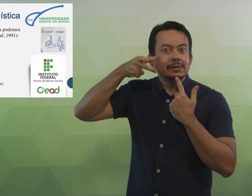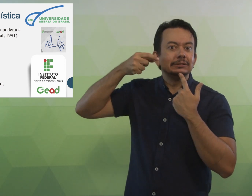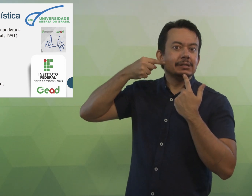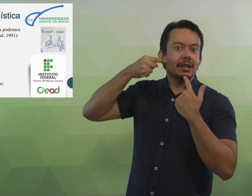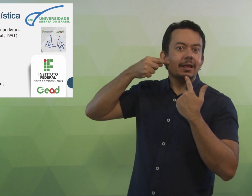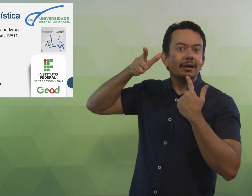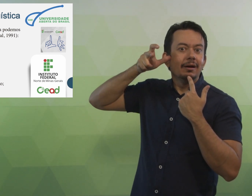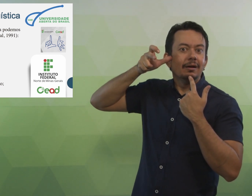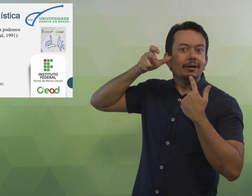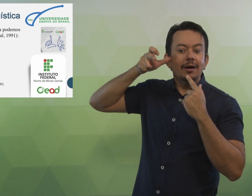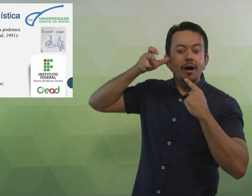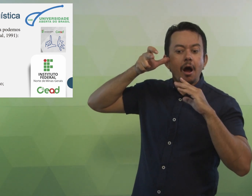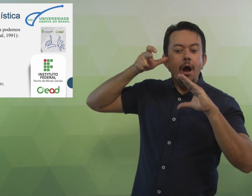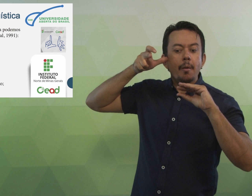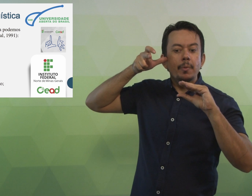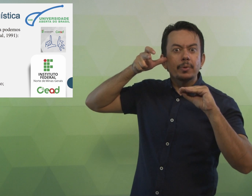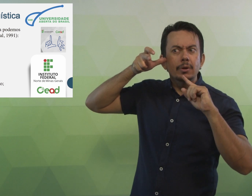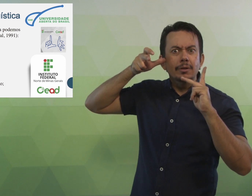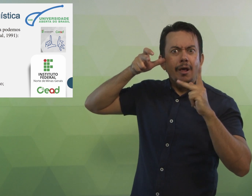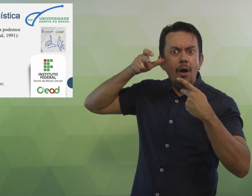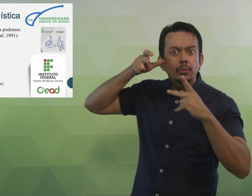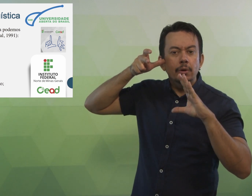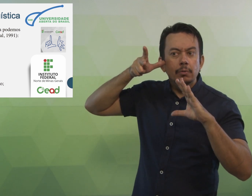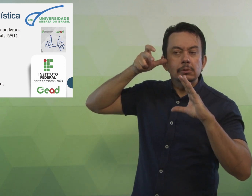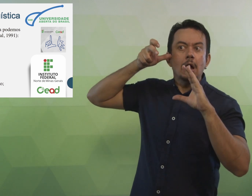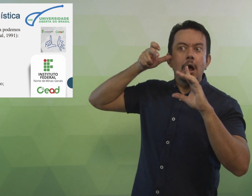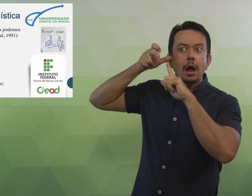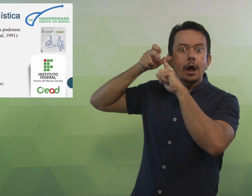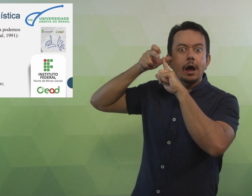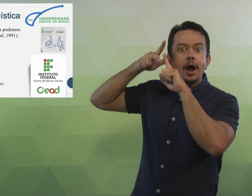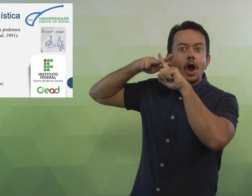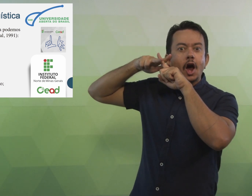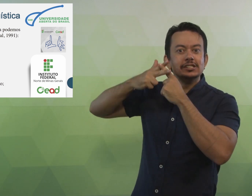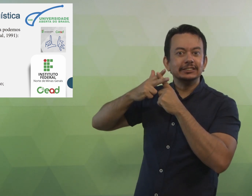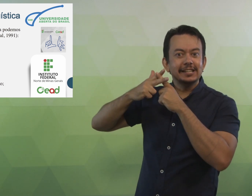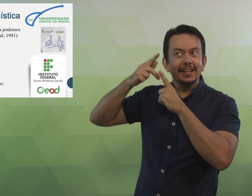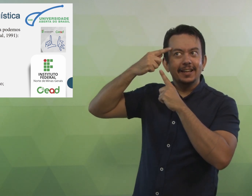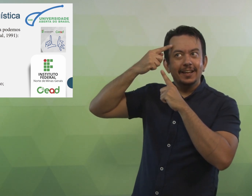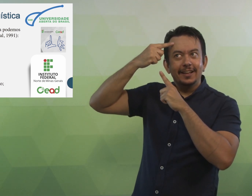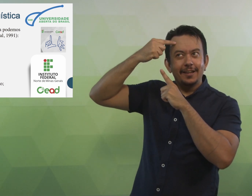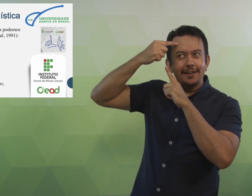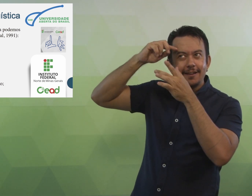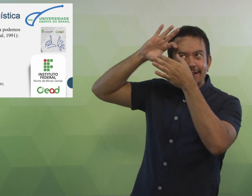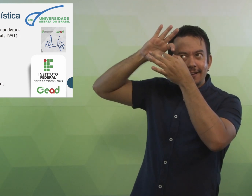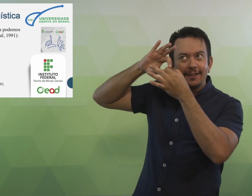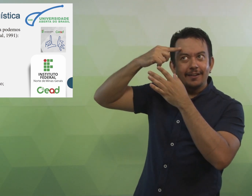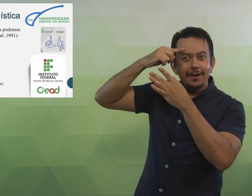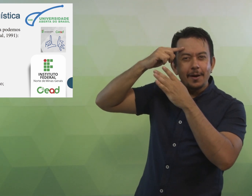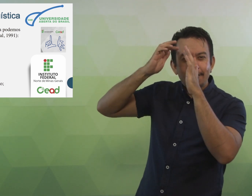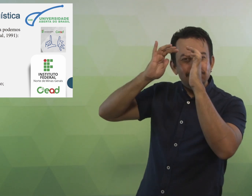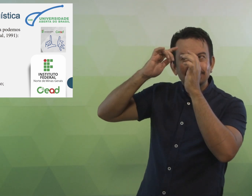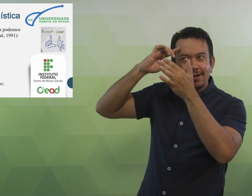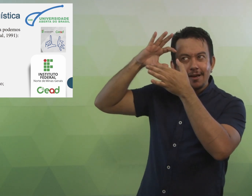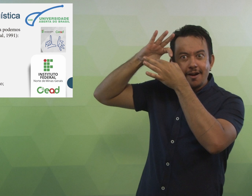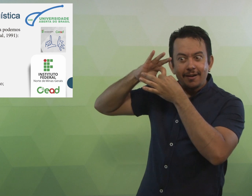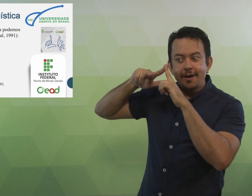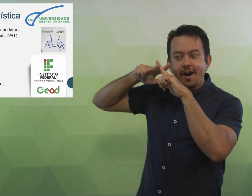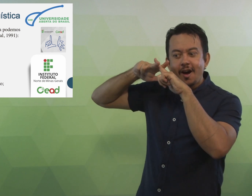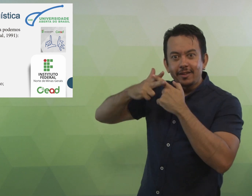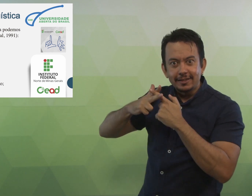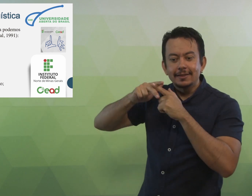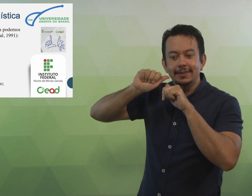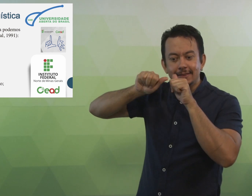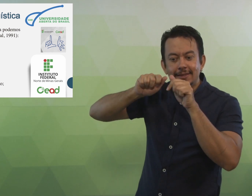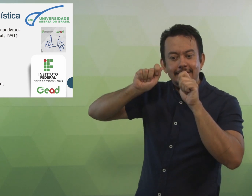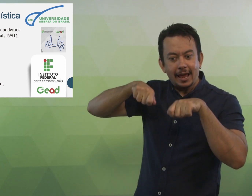você fala uma palavra de forma incorreta, a pessoa que está ouvindo, ela logo percebe que você